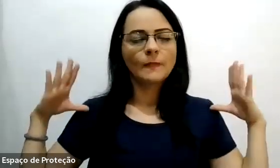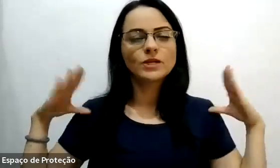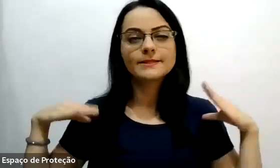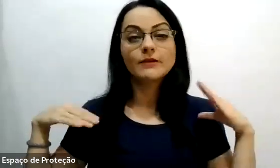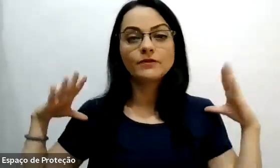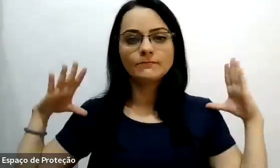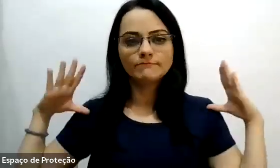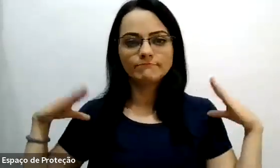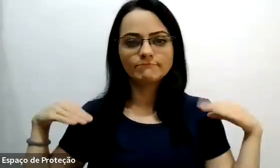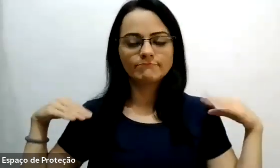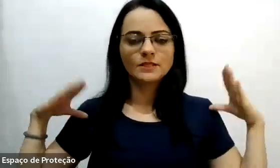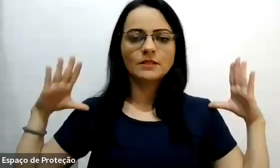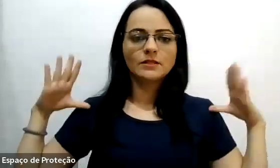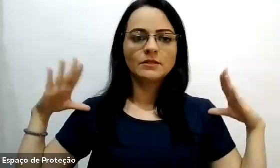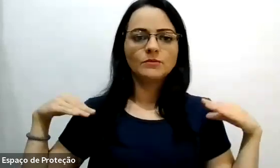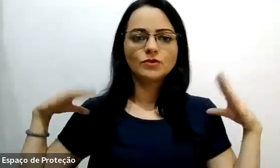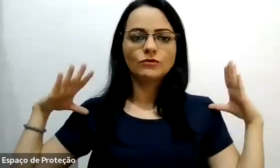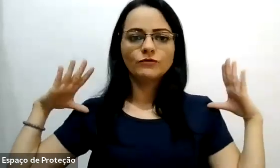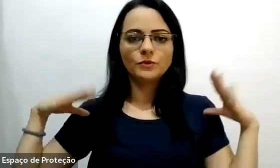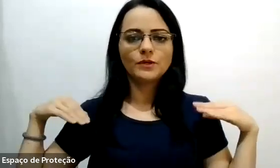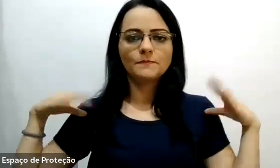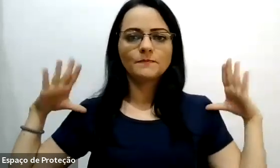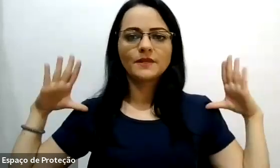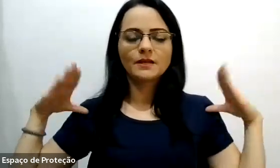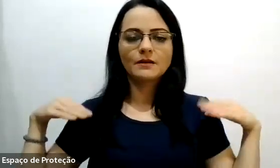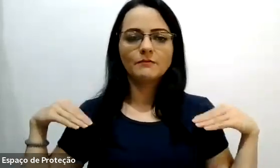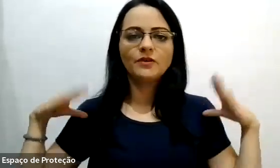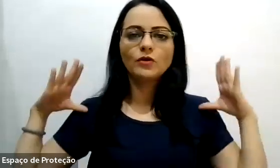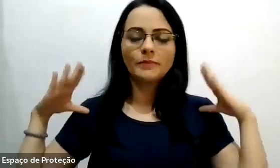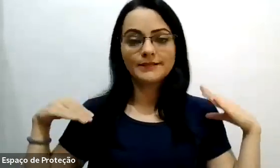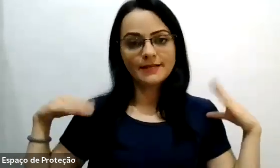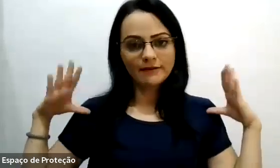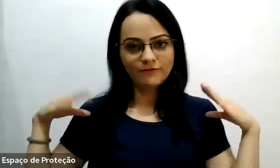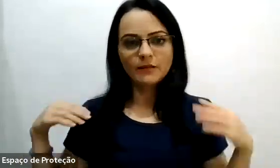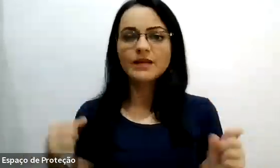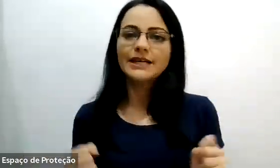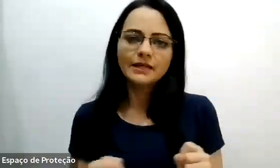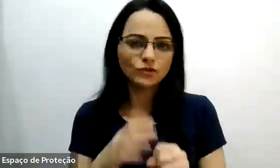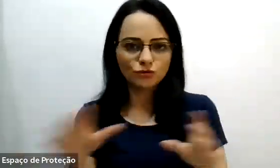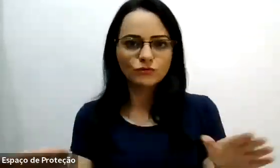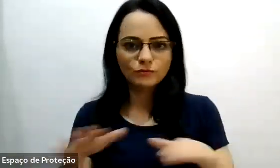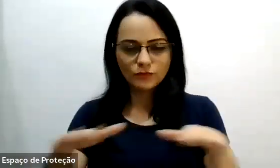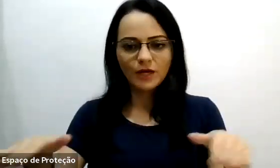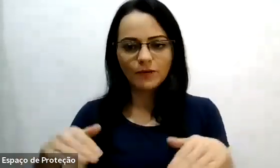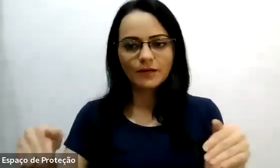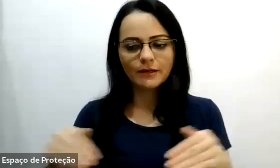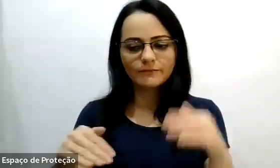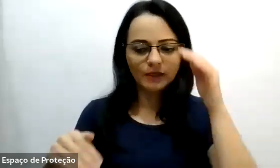Acho que é serafim. Depois eu confirmo isso aí. Ficou para serafim, anjo, que é uma,